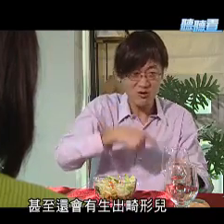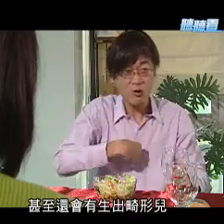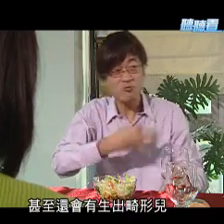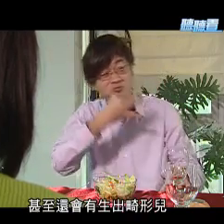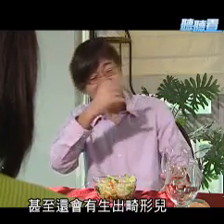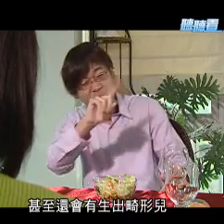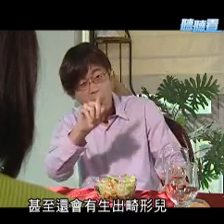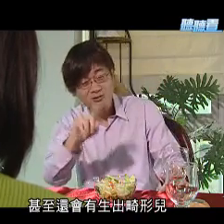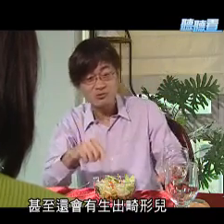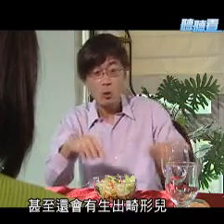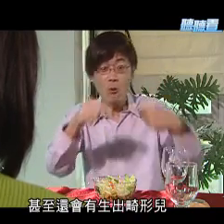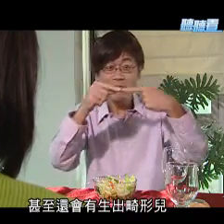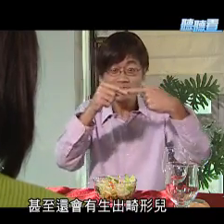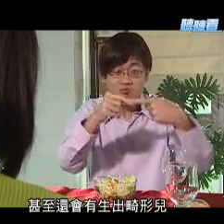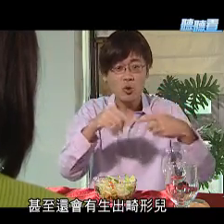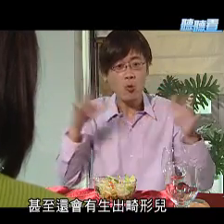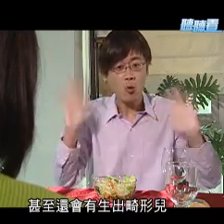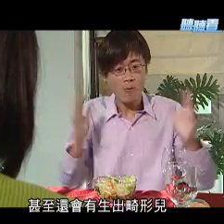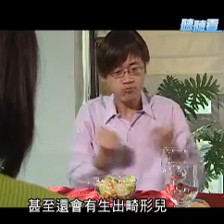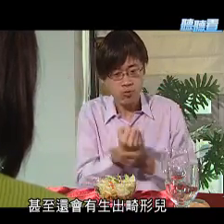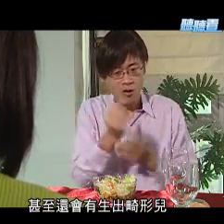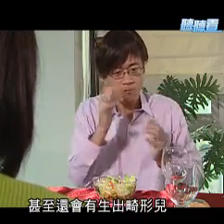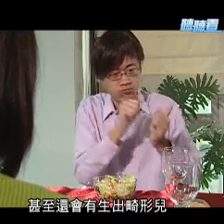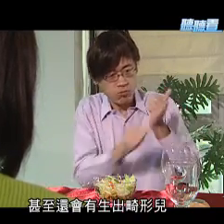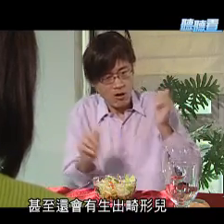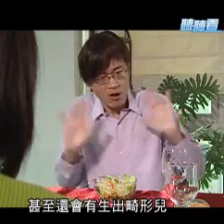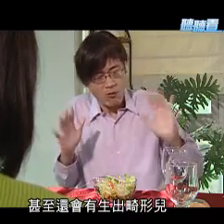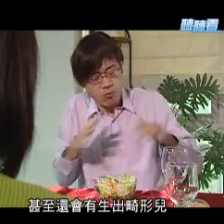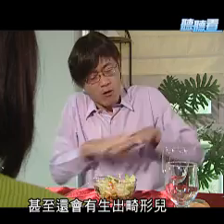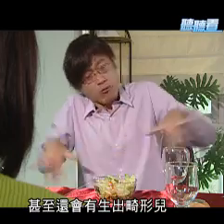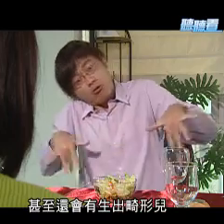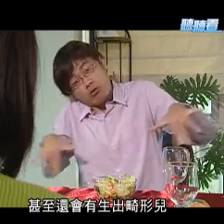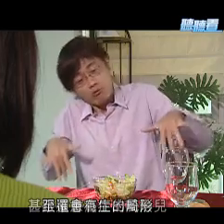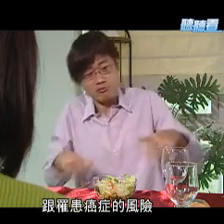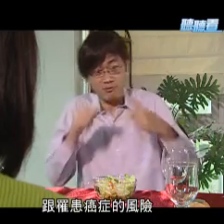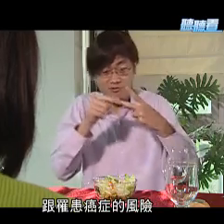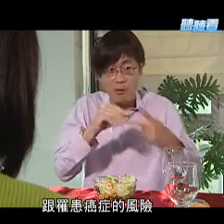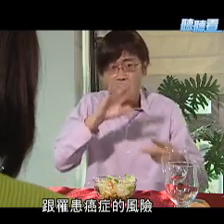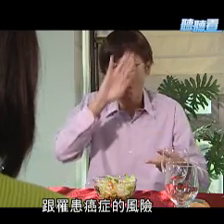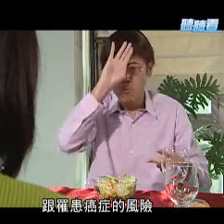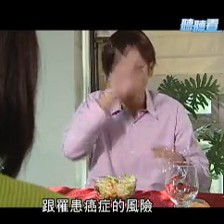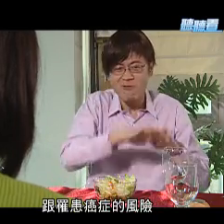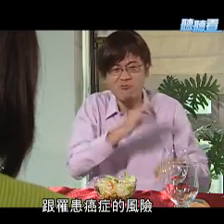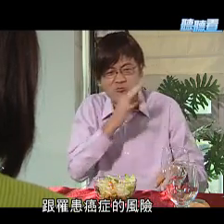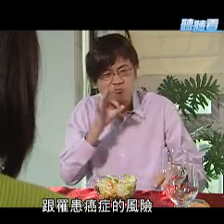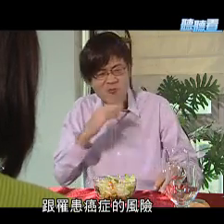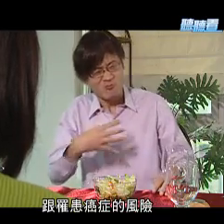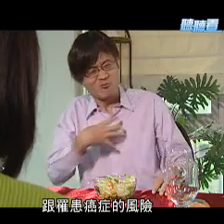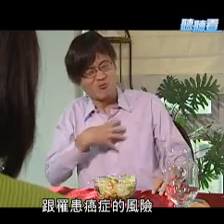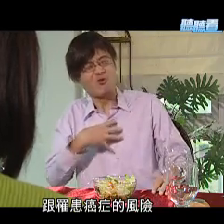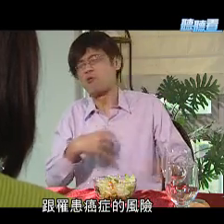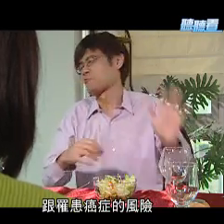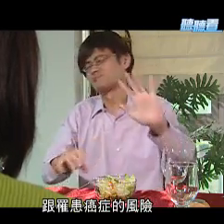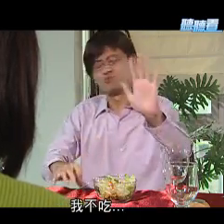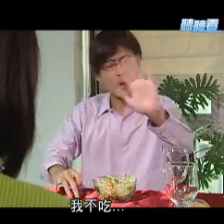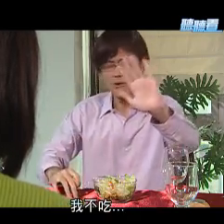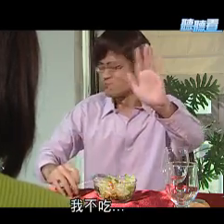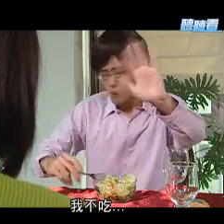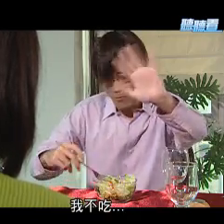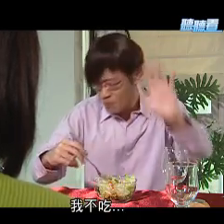至呢还会有生出畸形儿跟罹患癌症的风险我不吃我不吃我不